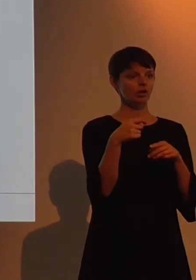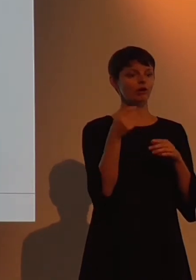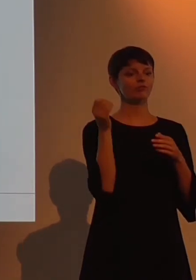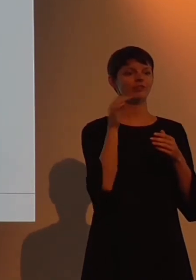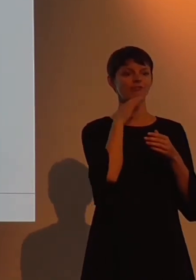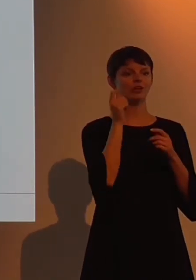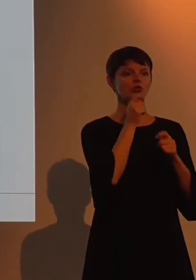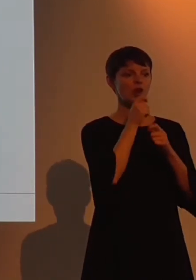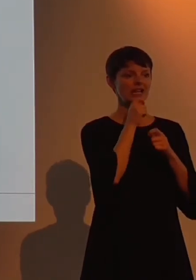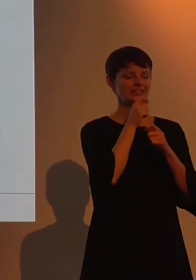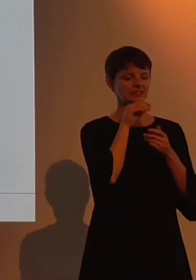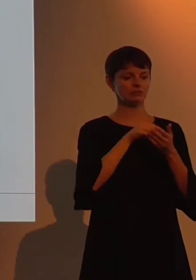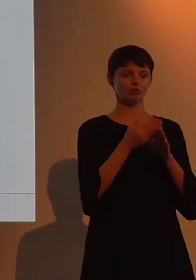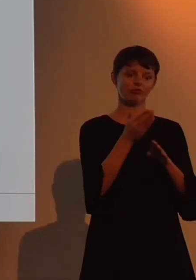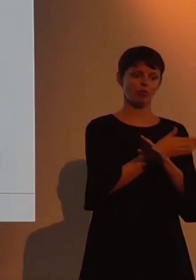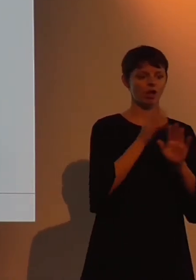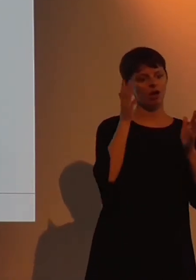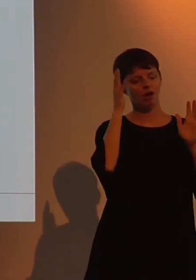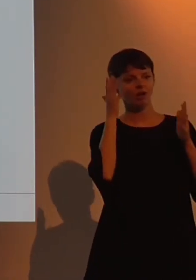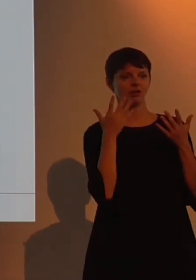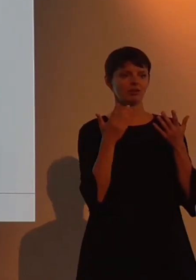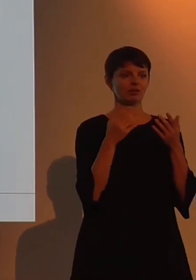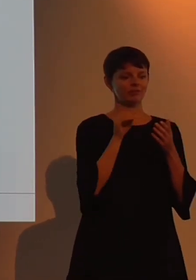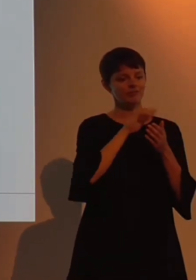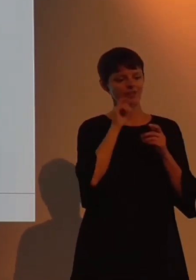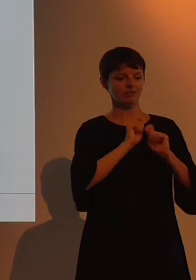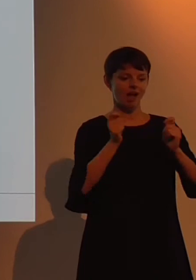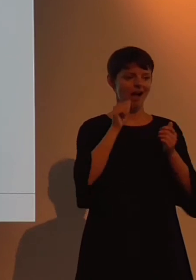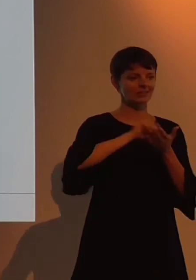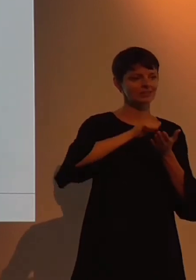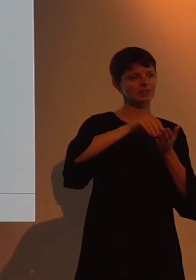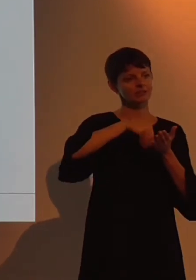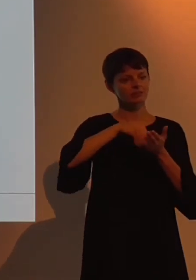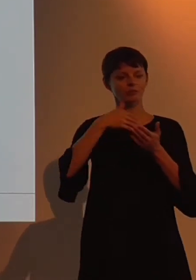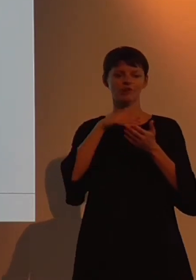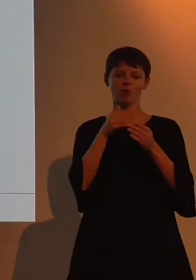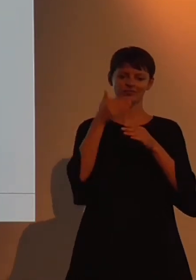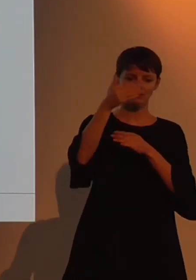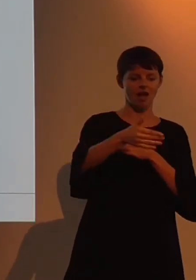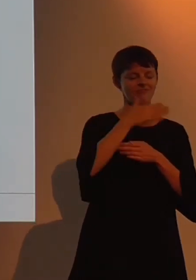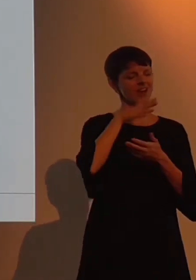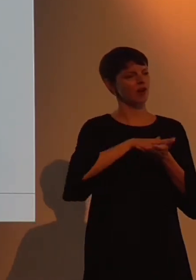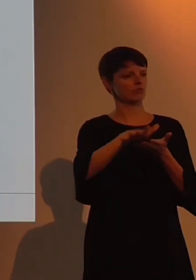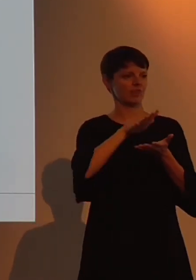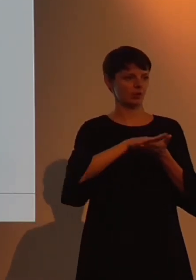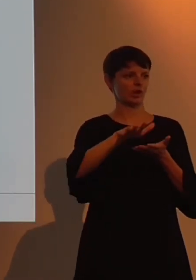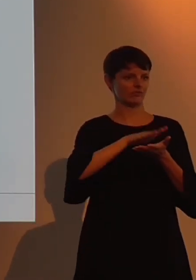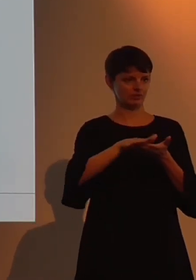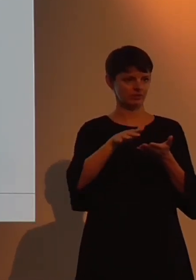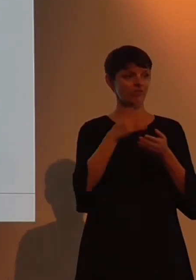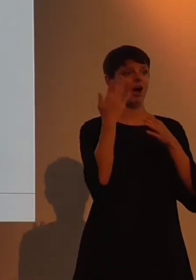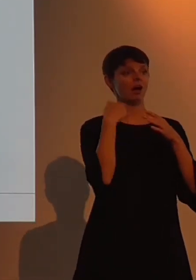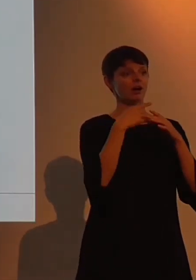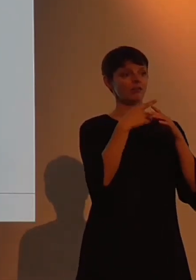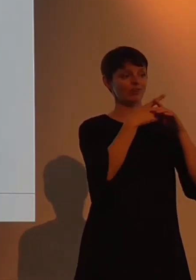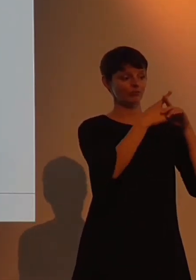Danke, dass Sie hier da sind heute. Danke, dass Sie Ihren Vortrag hier für uns halten möchten. Das ist, wie